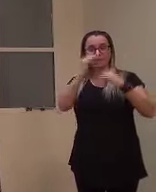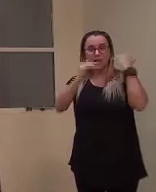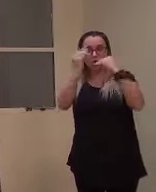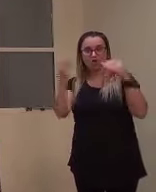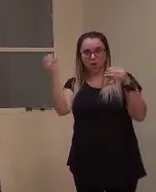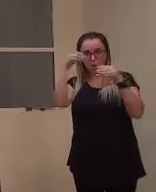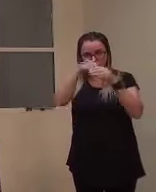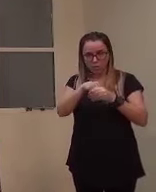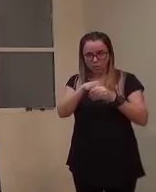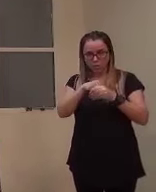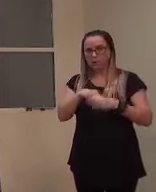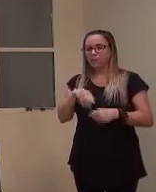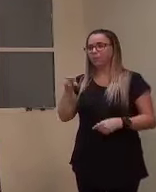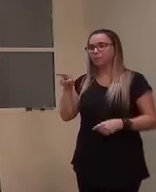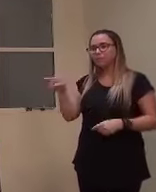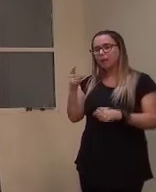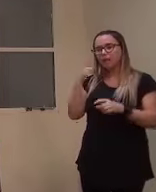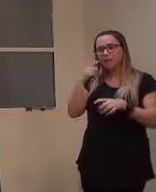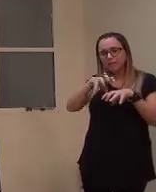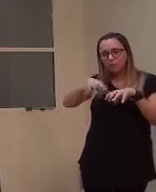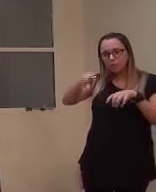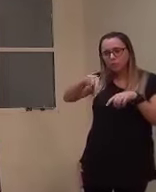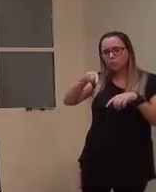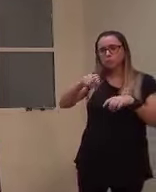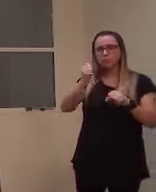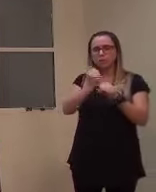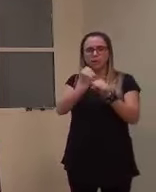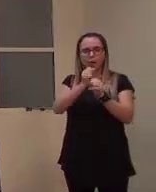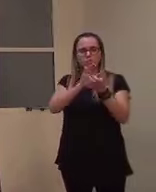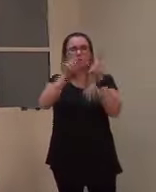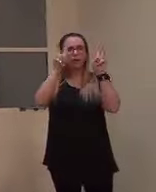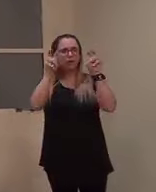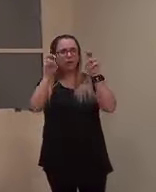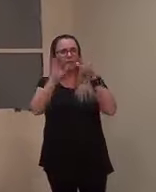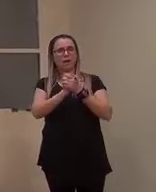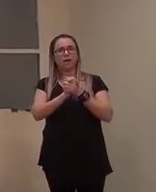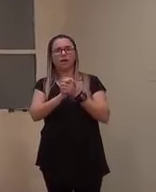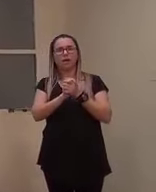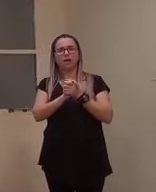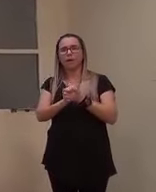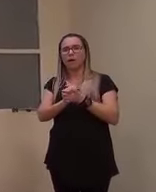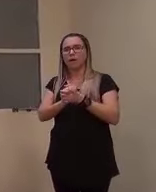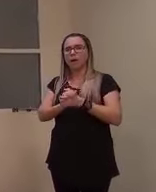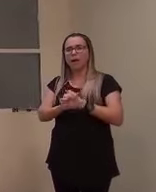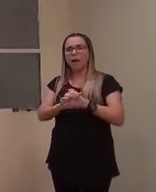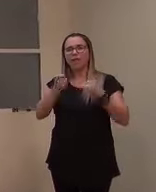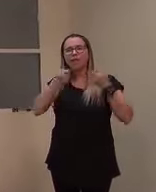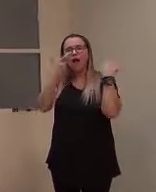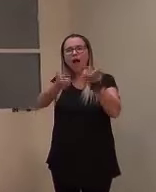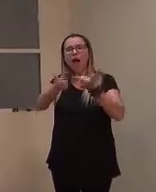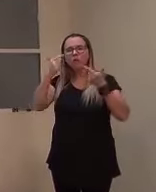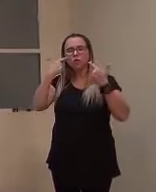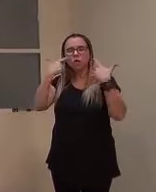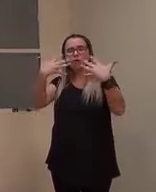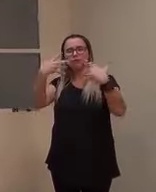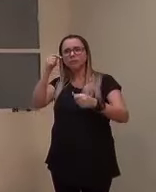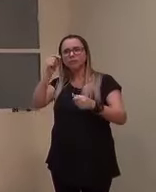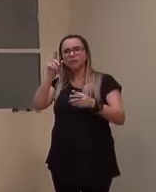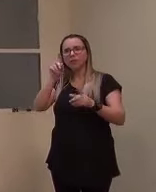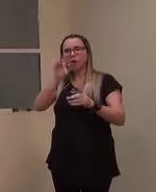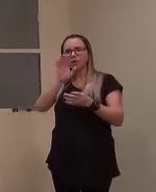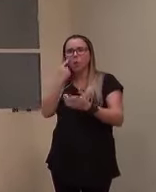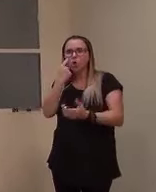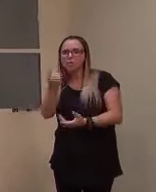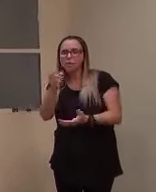lo que trabaja en distintas temáticas vinculadas a generar más conciencia de difusión sobre la temática